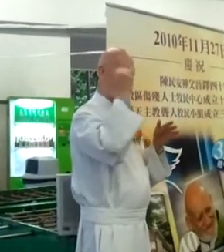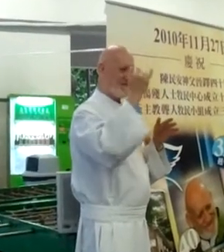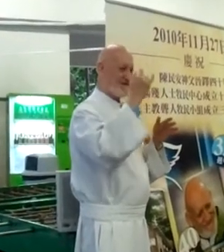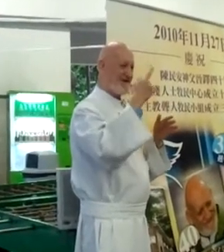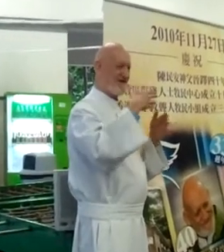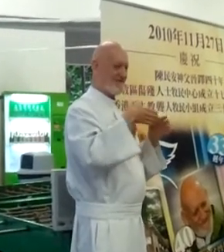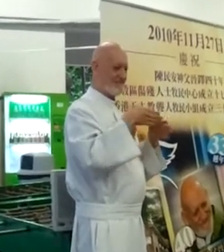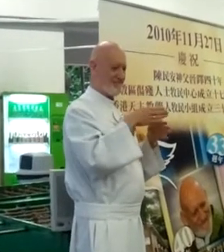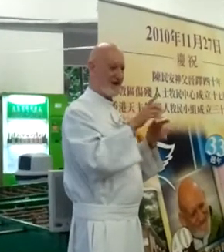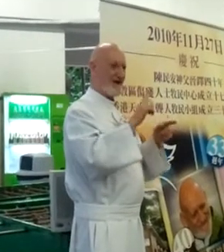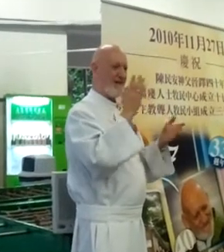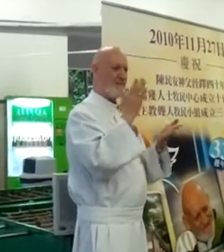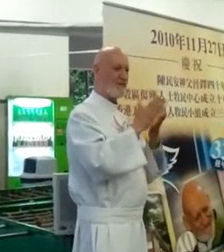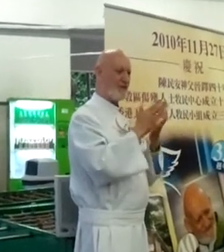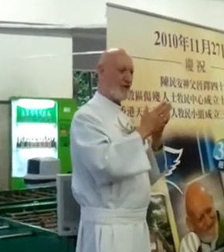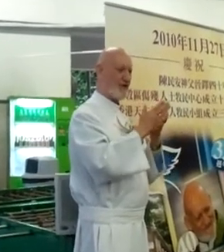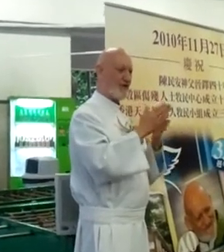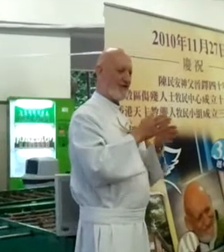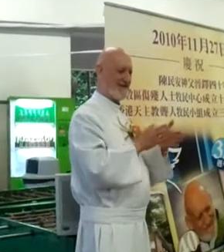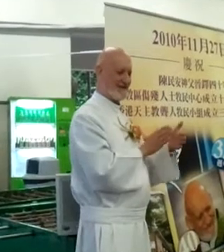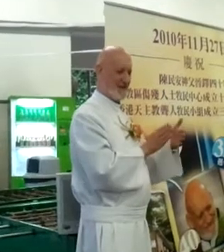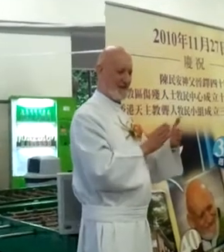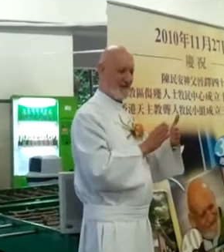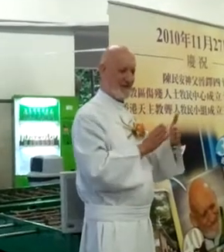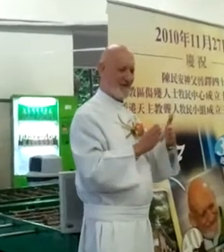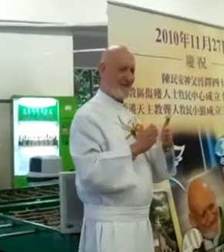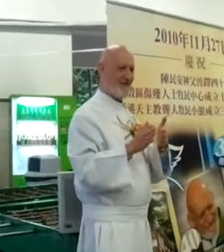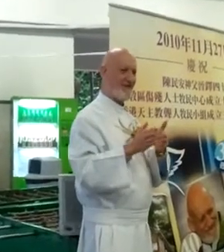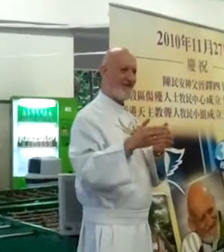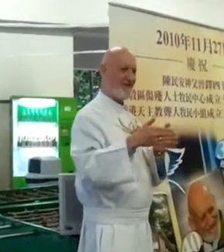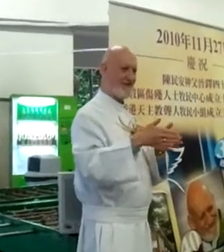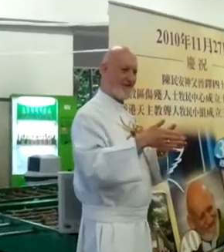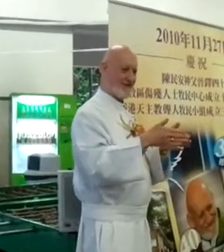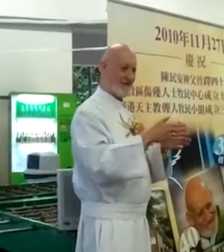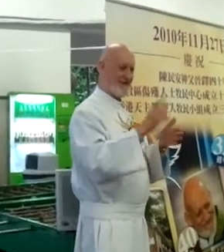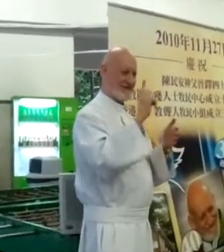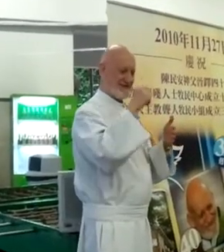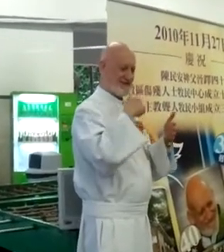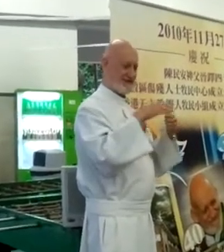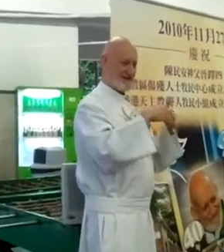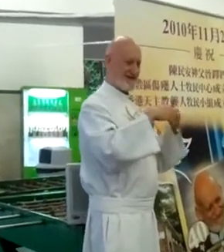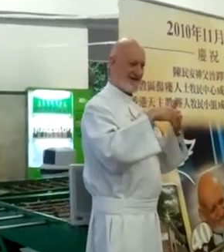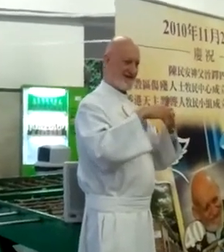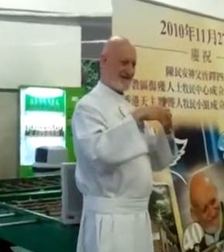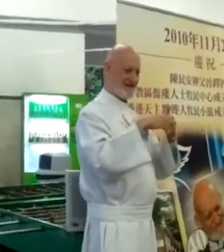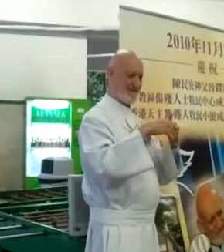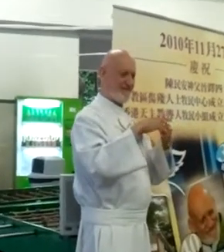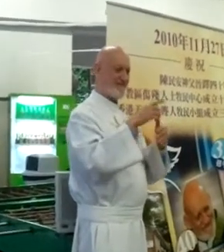猶太教嗰度咧認為咧我唔能夠成為猶太人嘅納比嘅師傅嘅經